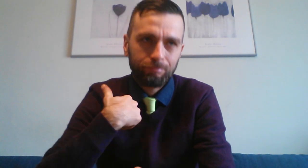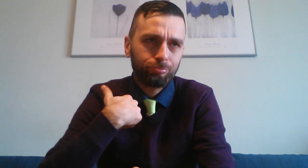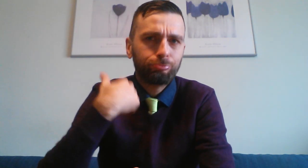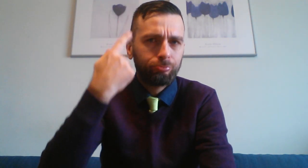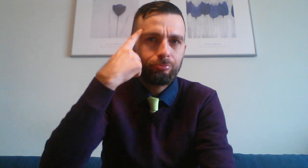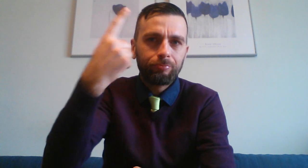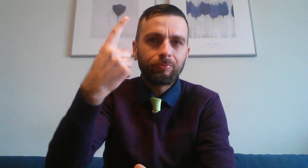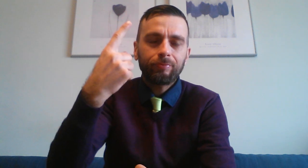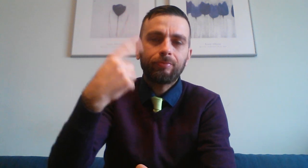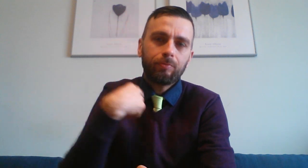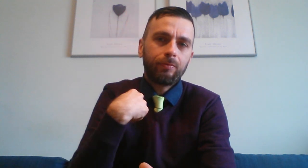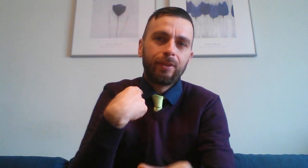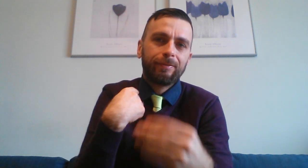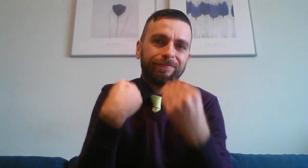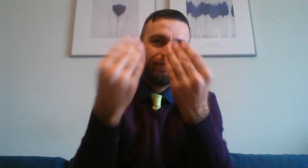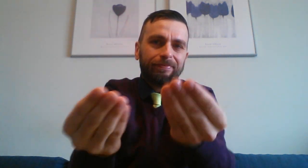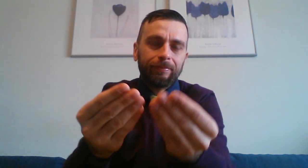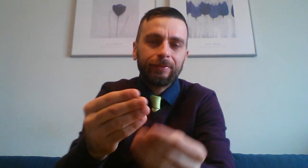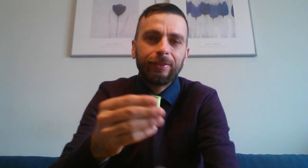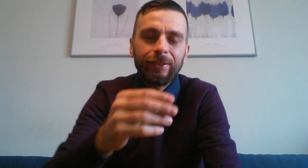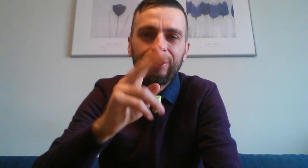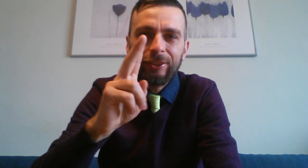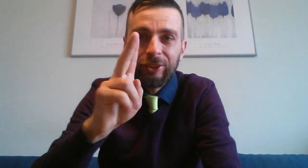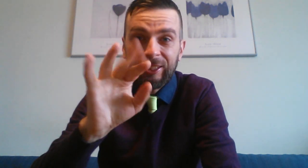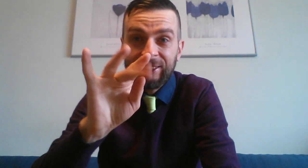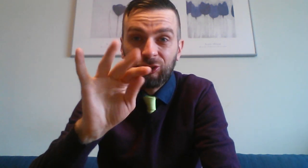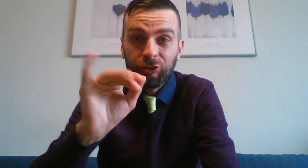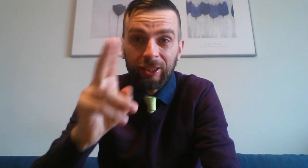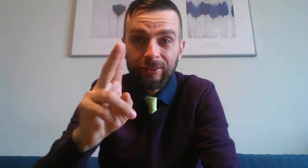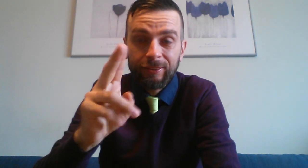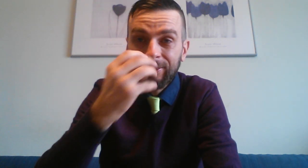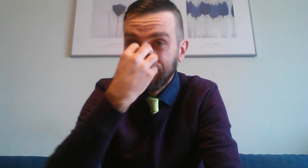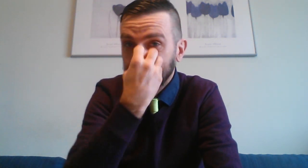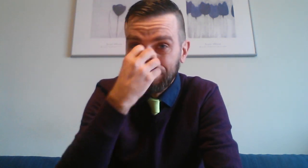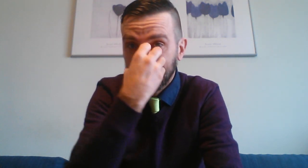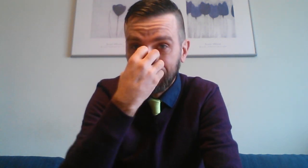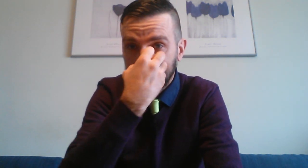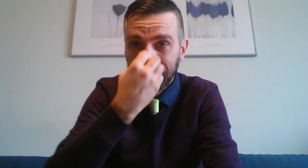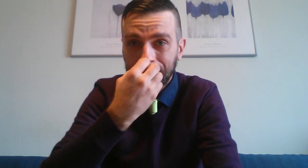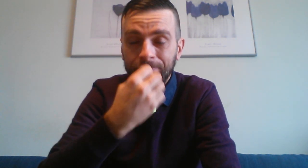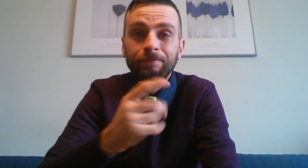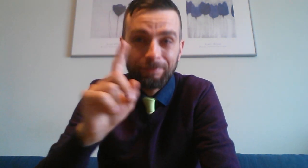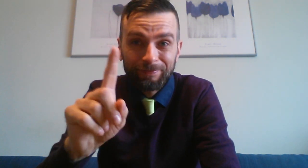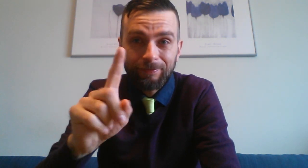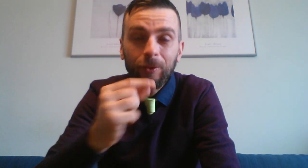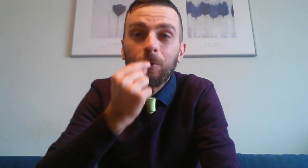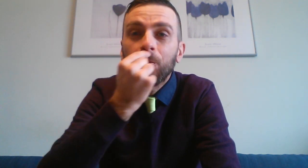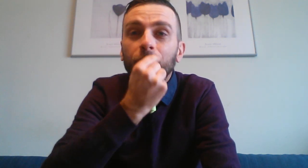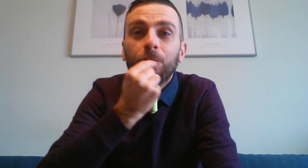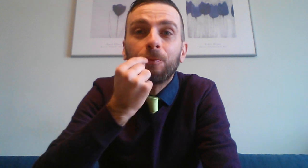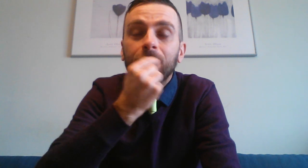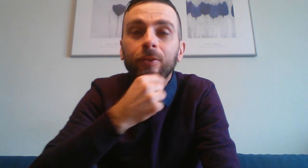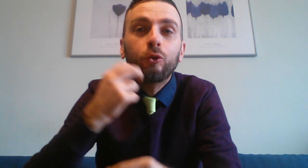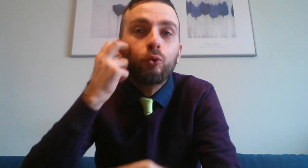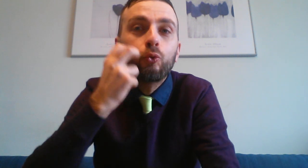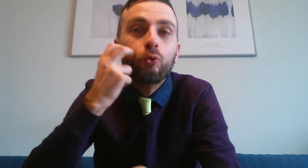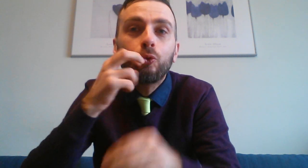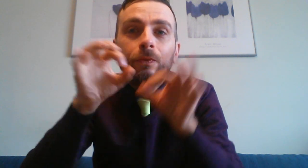dopłatach bezpośrednich trafiła do prezydenta, ale podlascy rolnicy nie mają już większych nadziei na zmianę niekorzystnego dla nich prawa. Źle się dzieje,